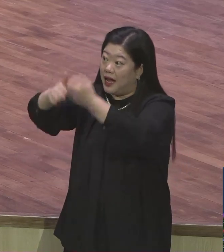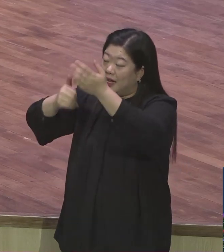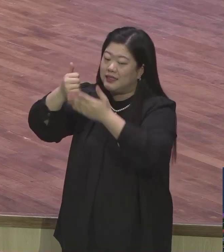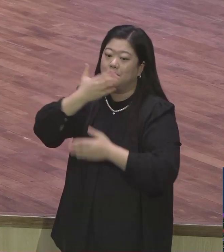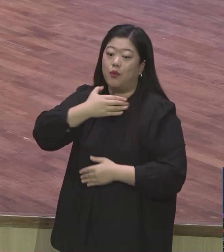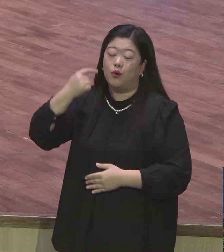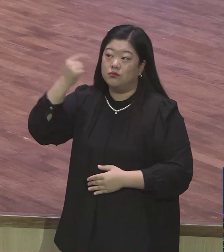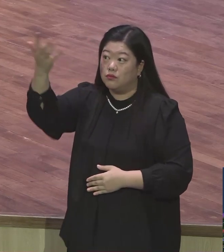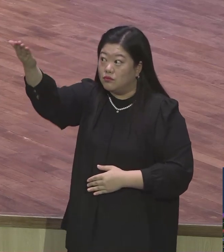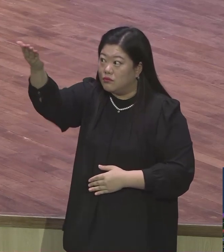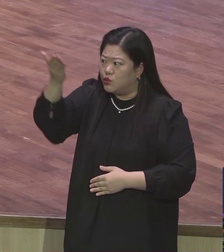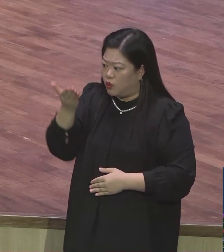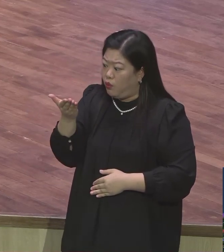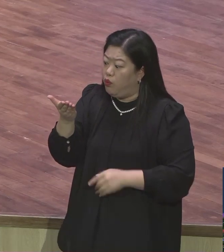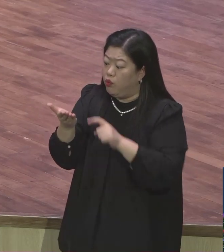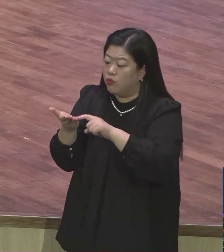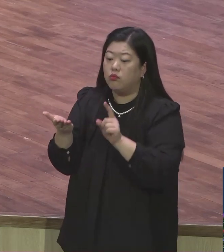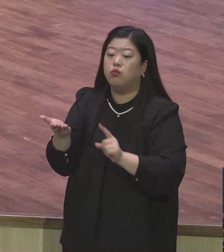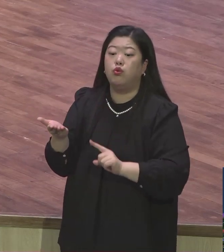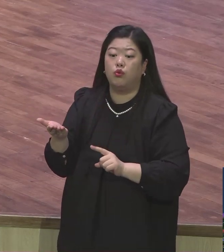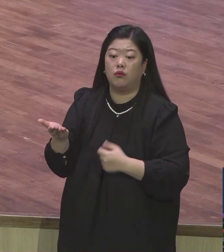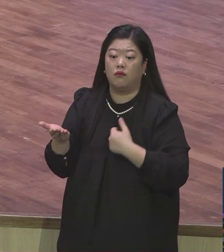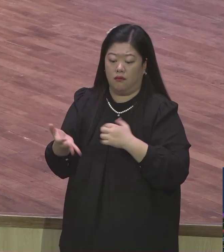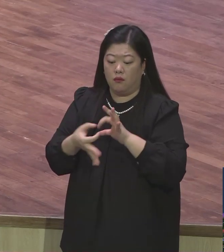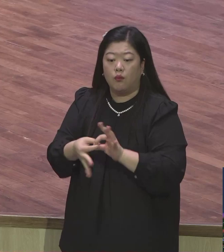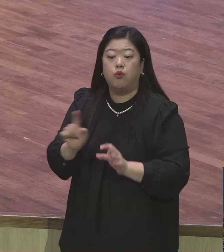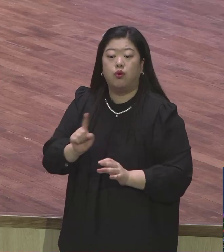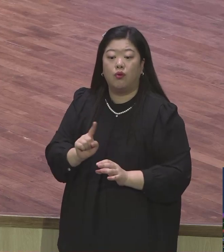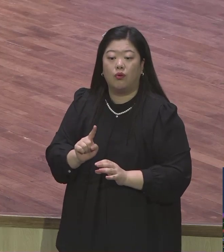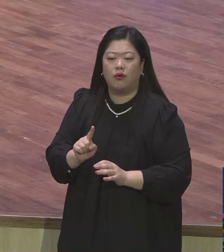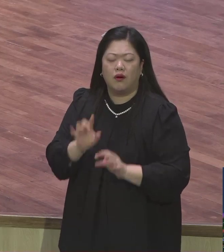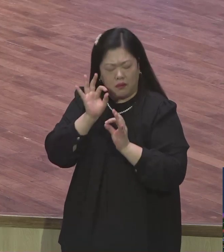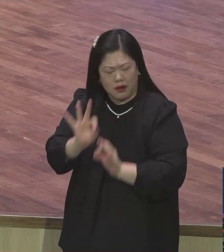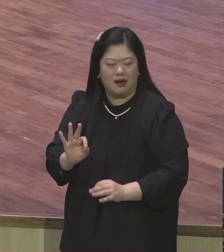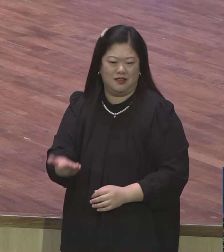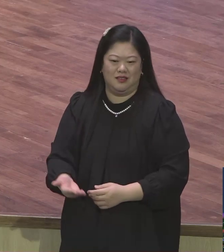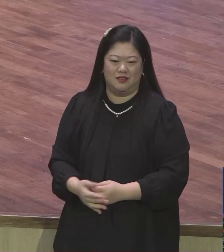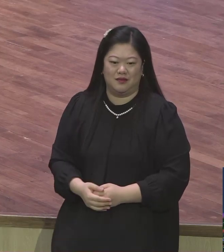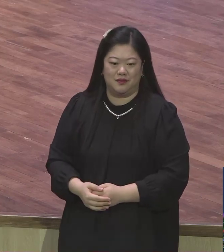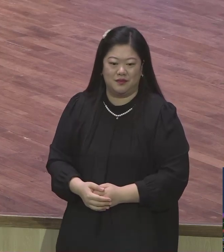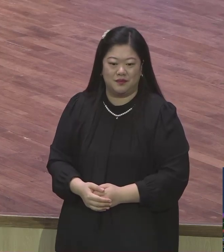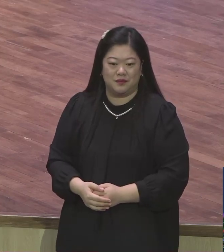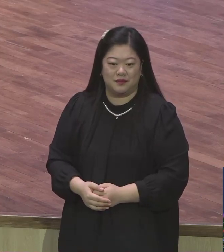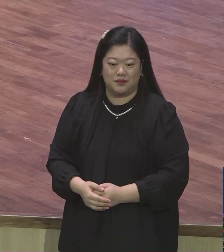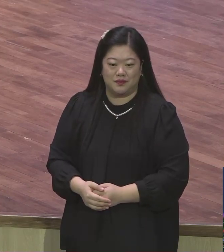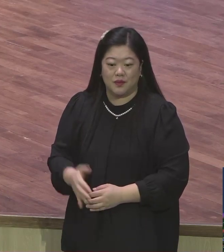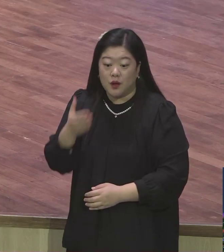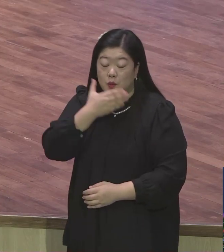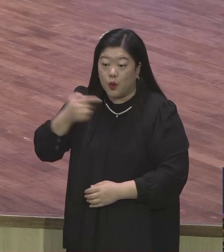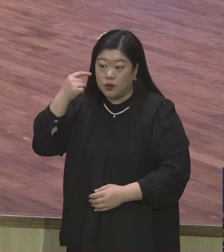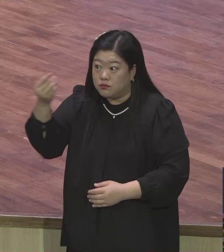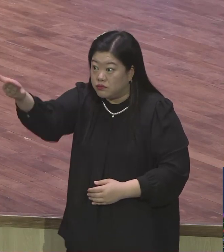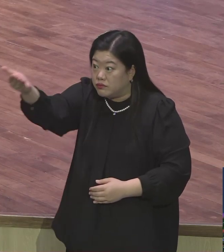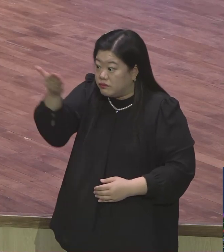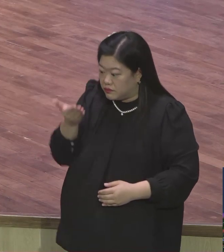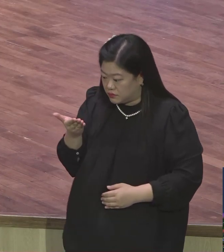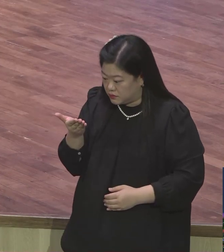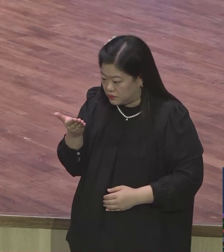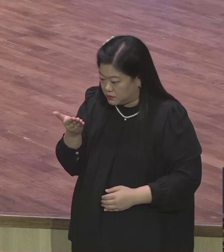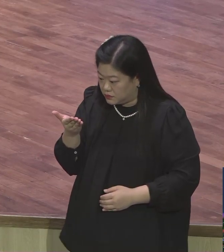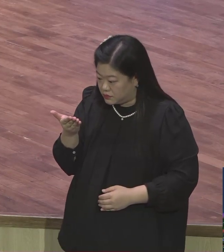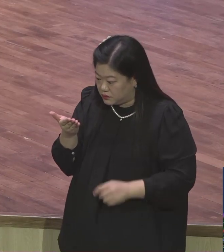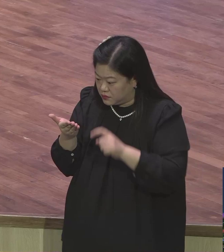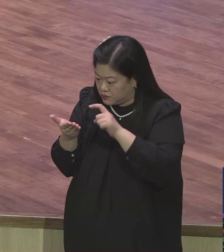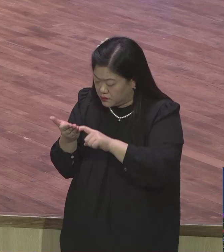나의 복음이 되어 있는가? 또이 하나님의 복음을 위해서 내가 생명 걸고